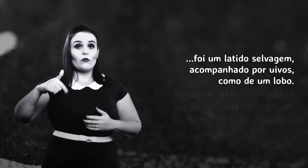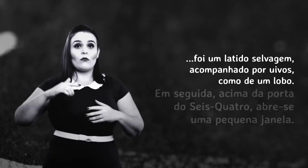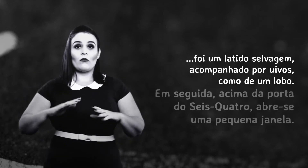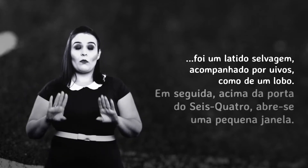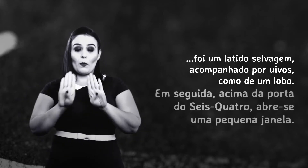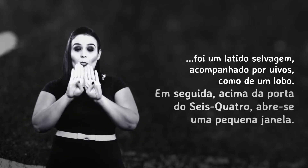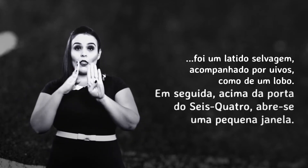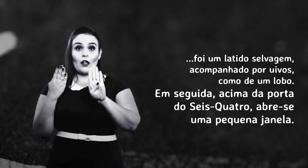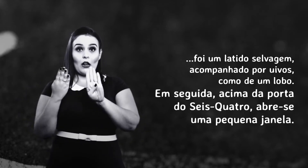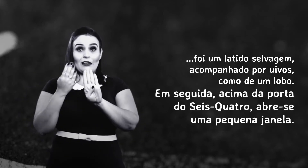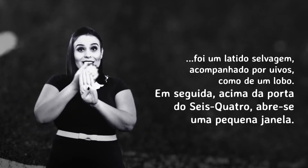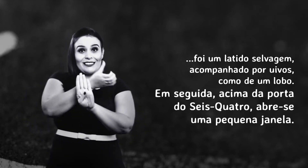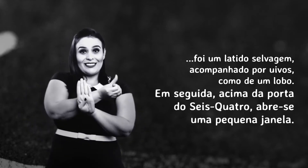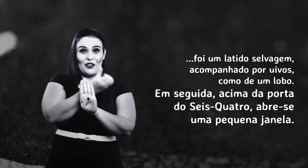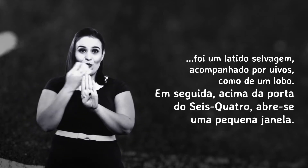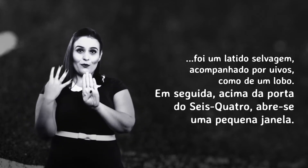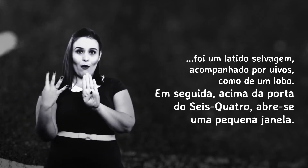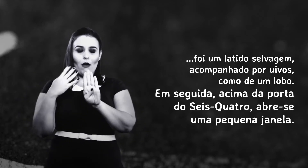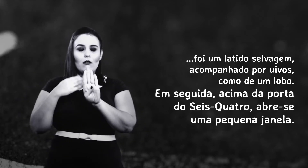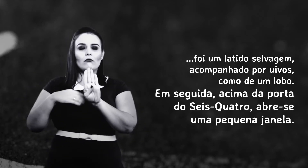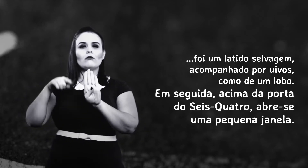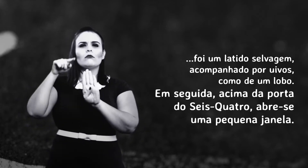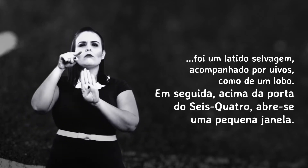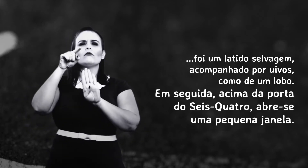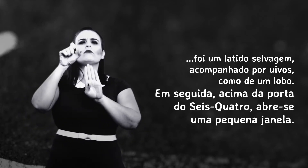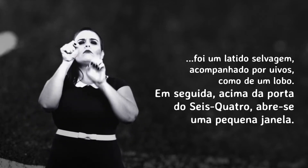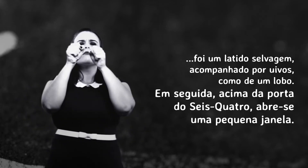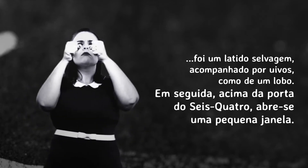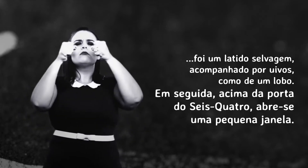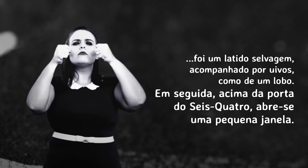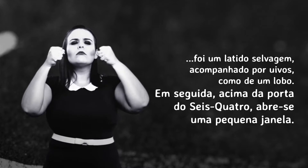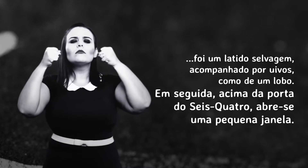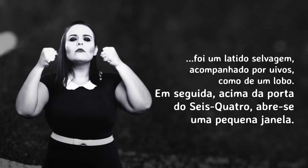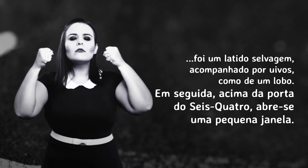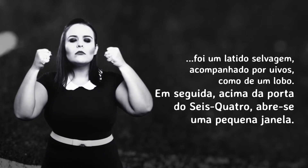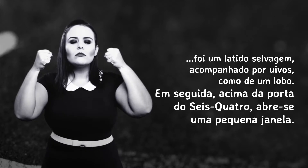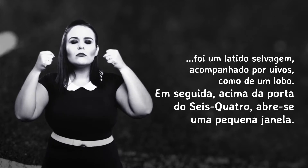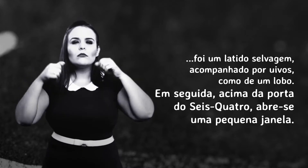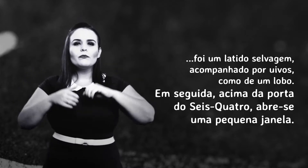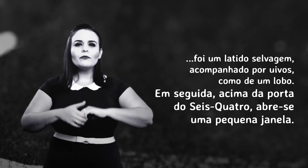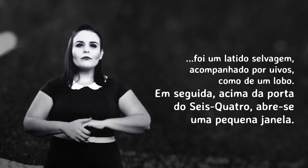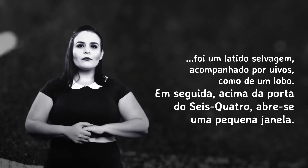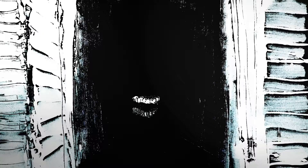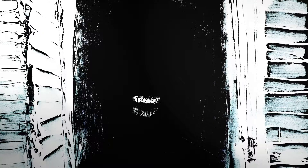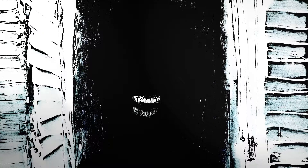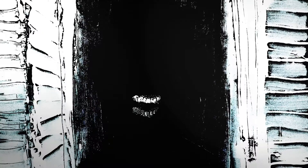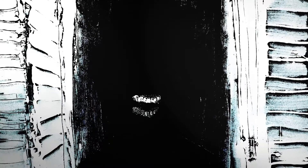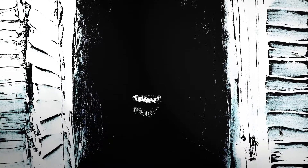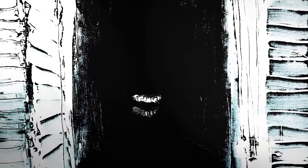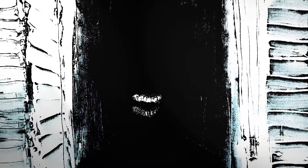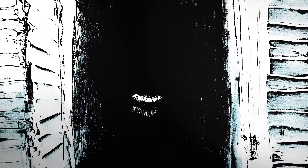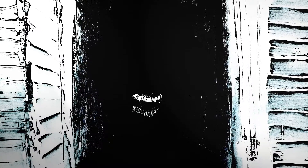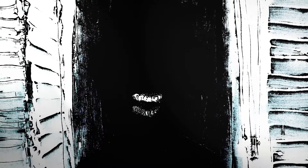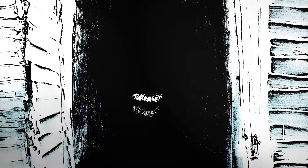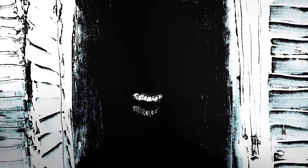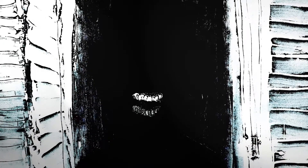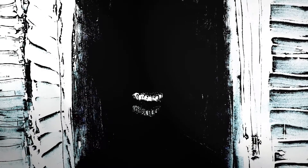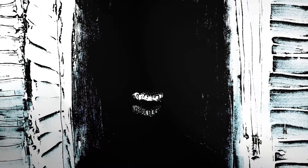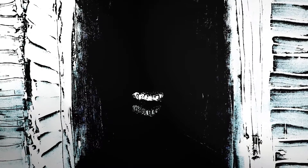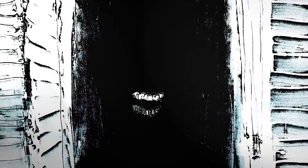Em seguida, acima da porta do 64, abre-se uma pequena janela. Por entre as